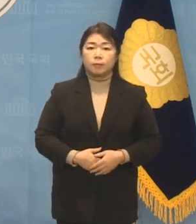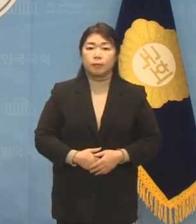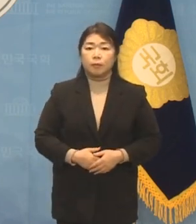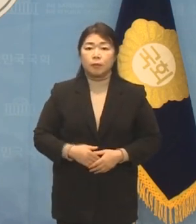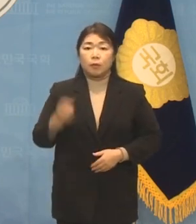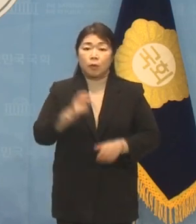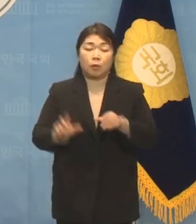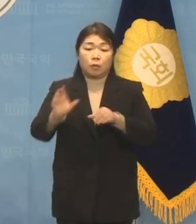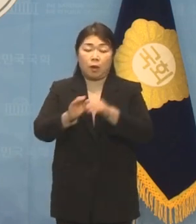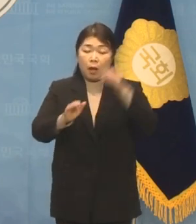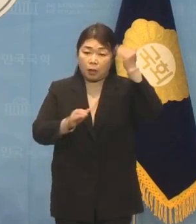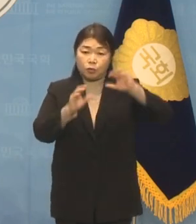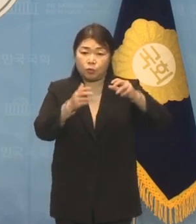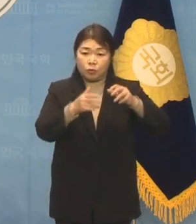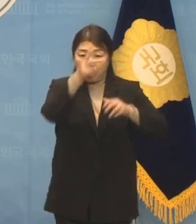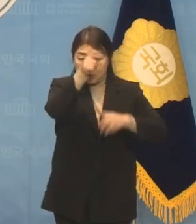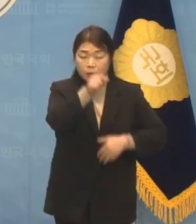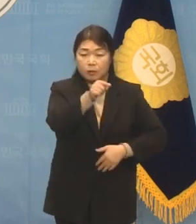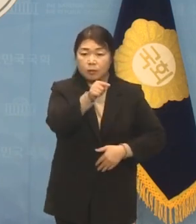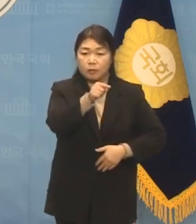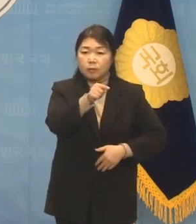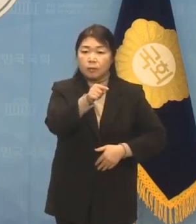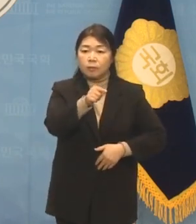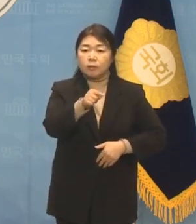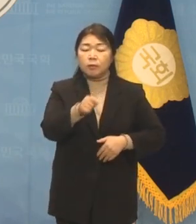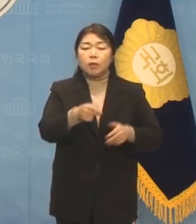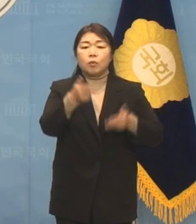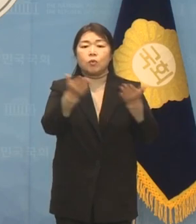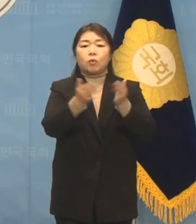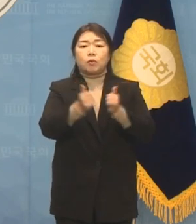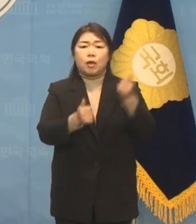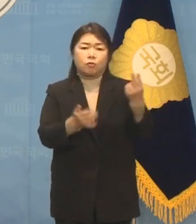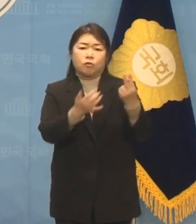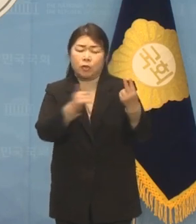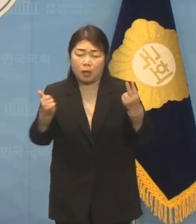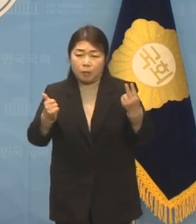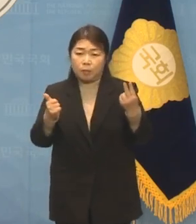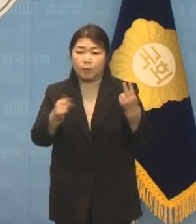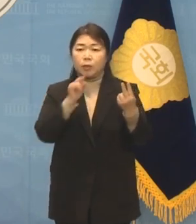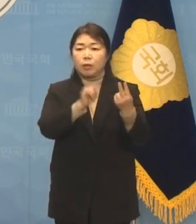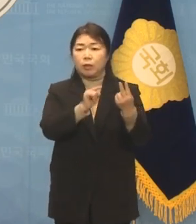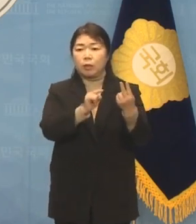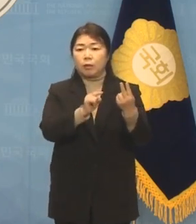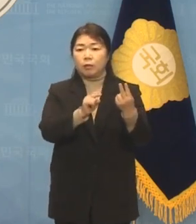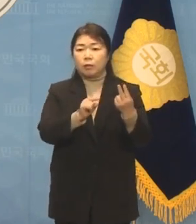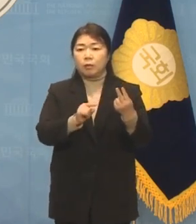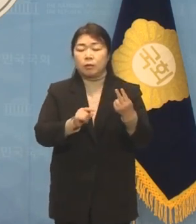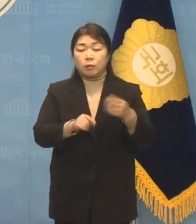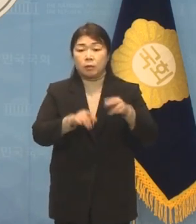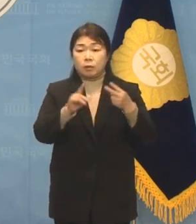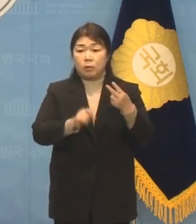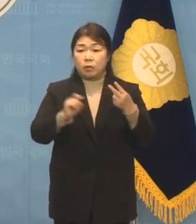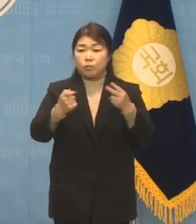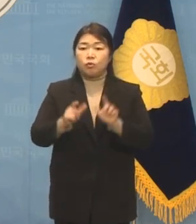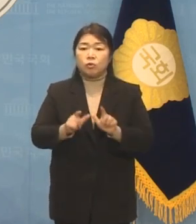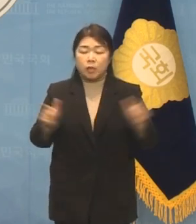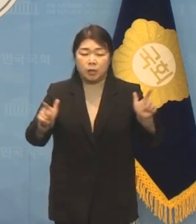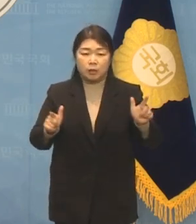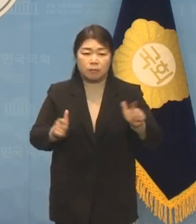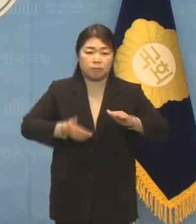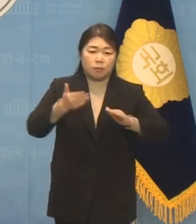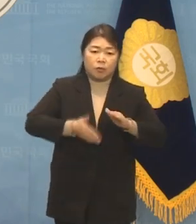설상가상으로 우리나라 경찰은 벼랑 끝에 매달린 단 두 명의 노동자에게 16일 공권력